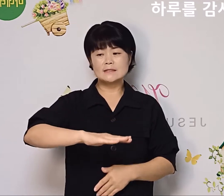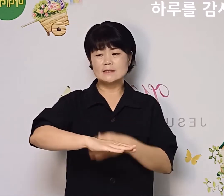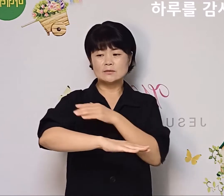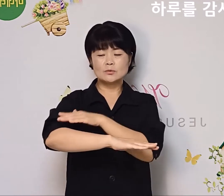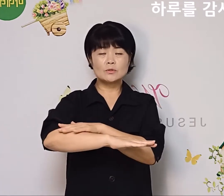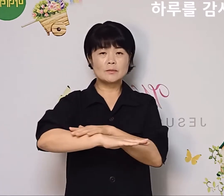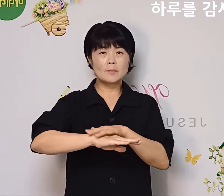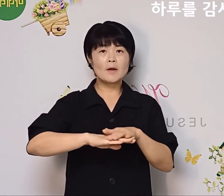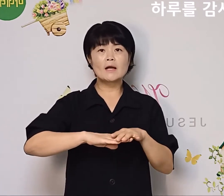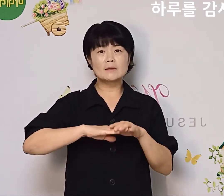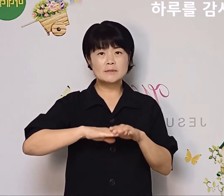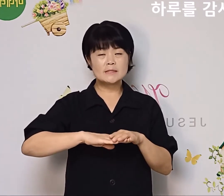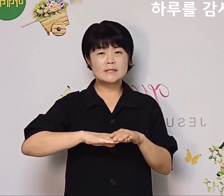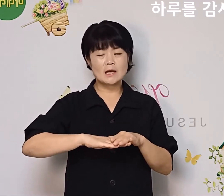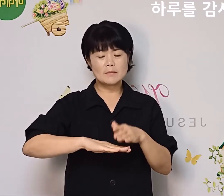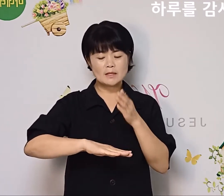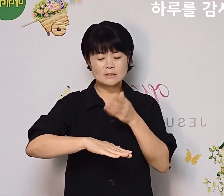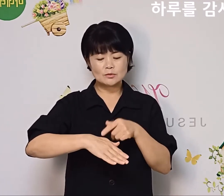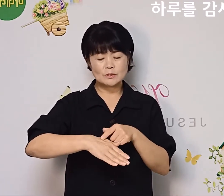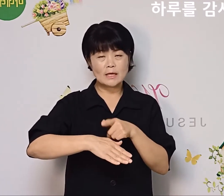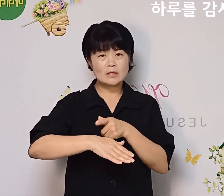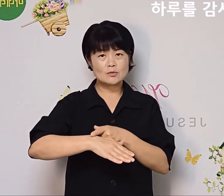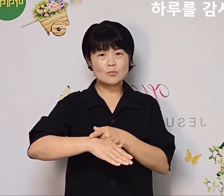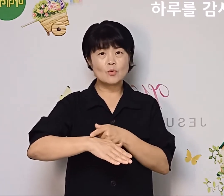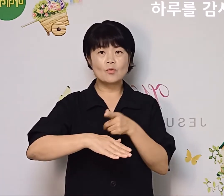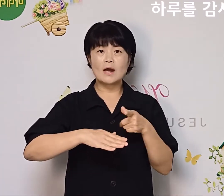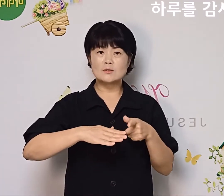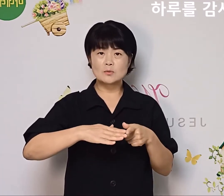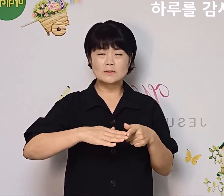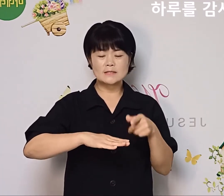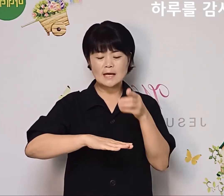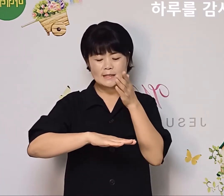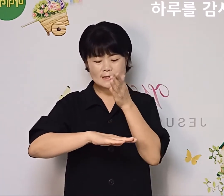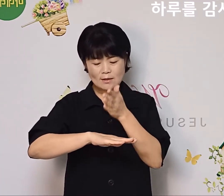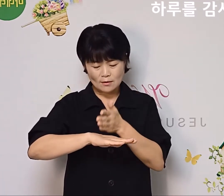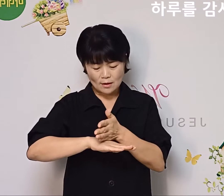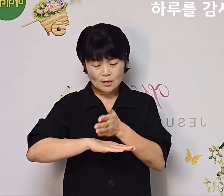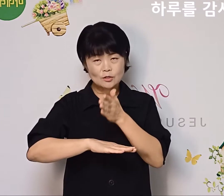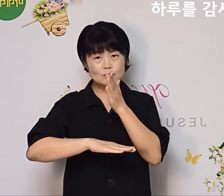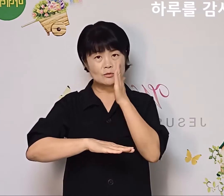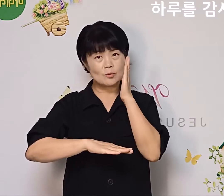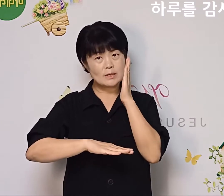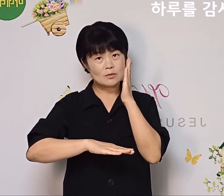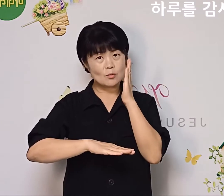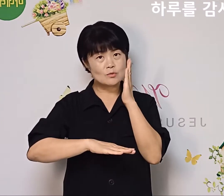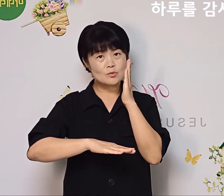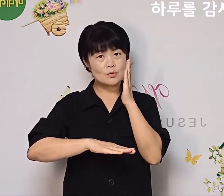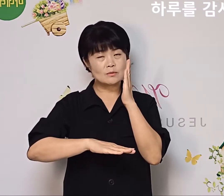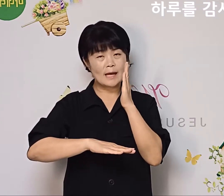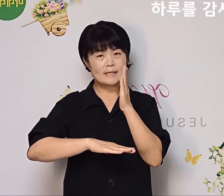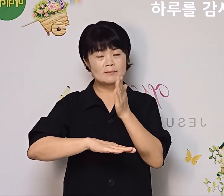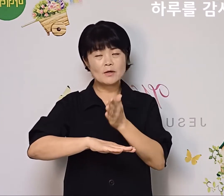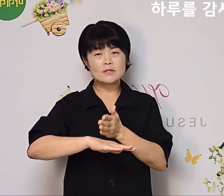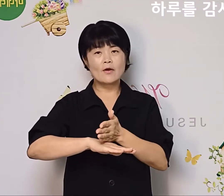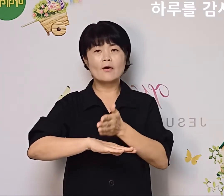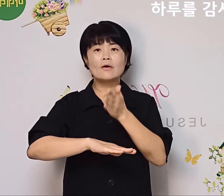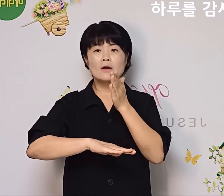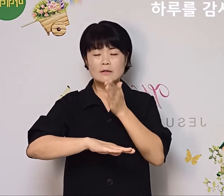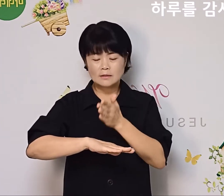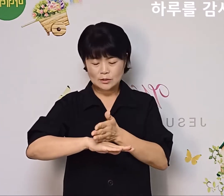감사하다는 손을 평평하게 피신 다음에 그 위에 손목과 손끝의 사이에서 오른손 날을 펴서요. 이렇게